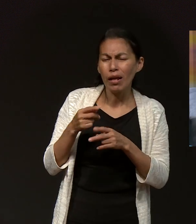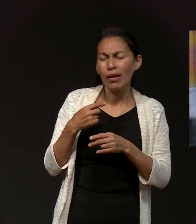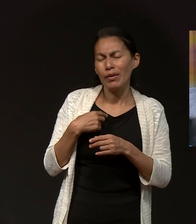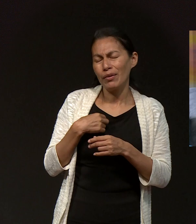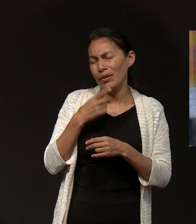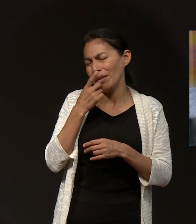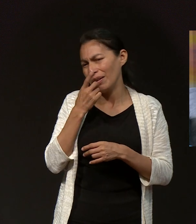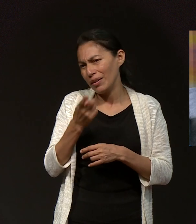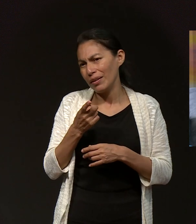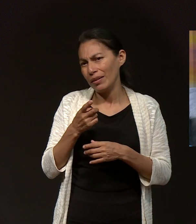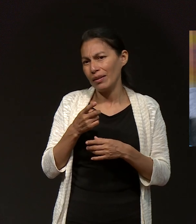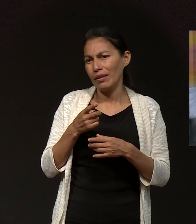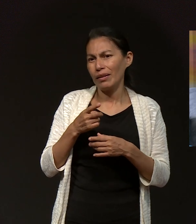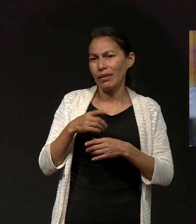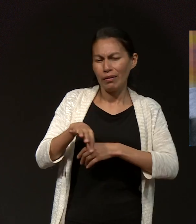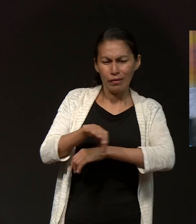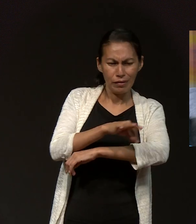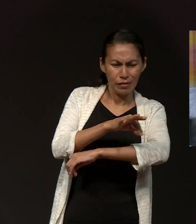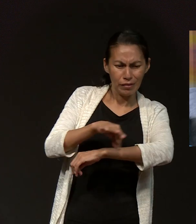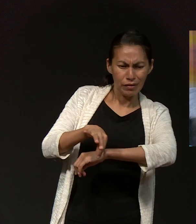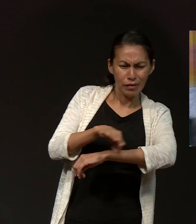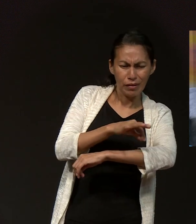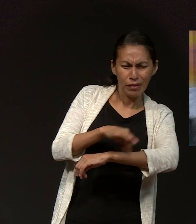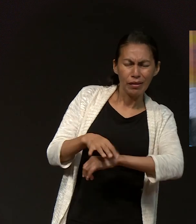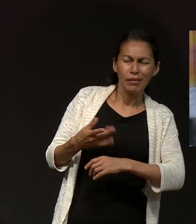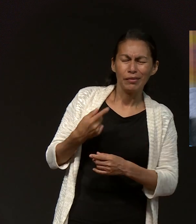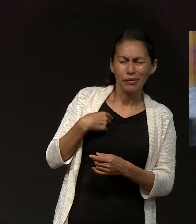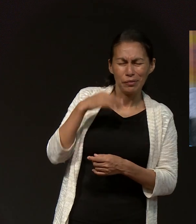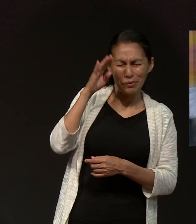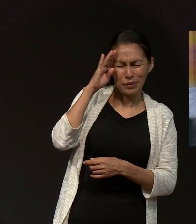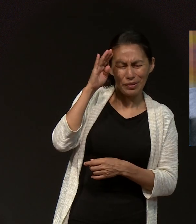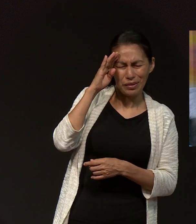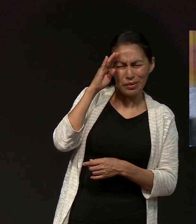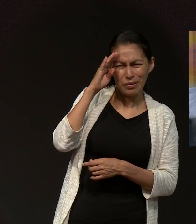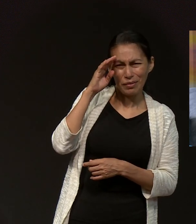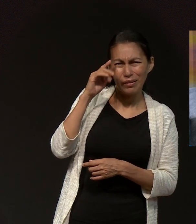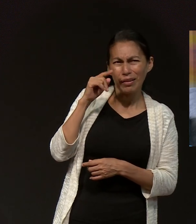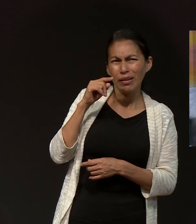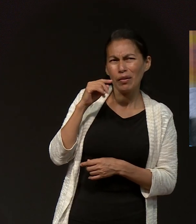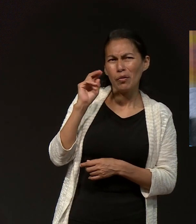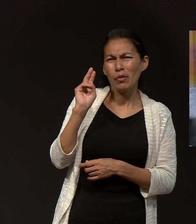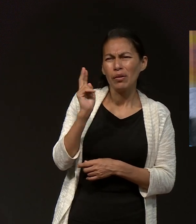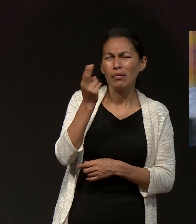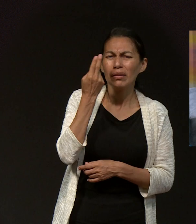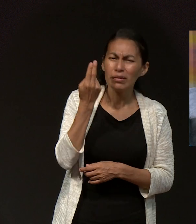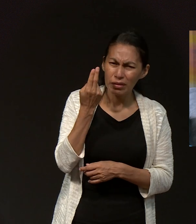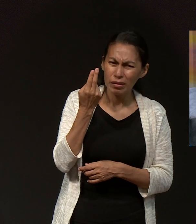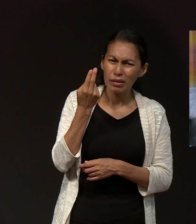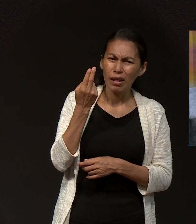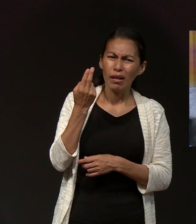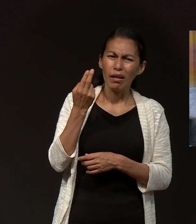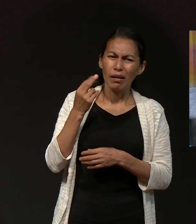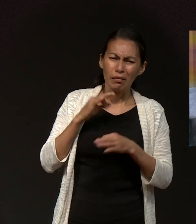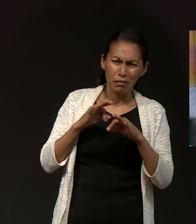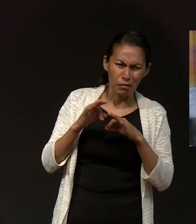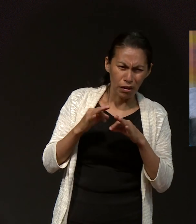comenté con la visión de arquitecto, ¿no? Le dije, oye, ¿por qué la universidad no tiene un